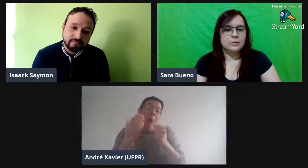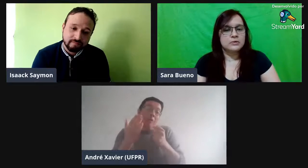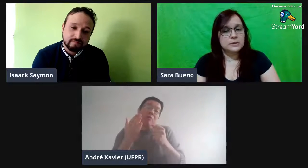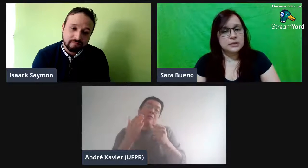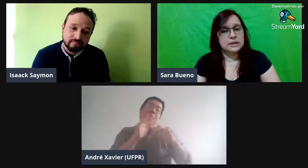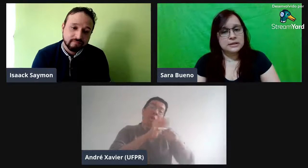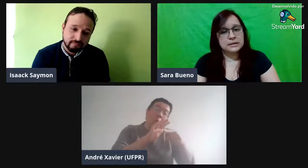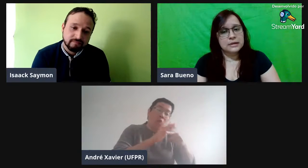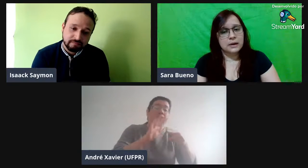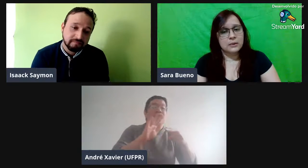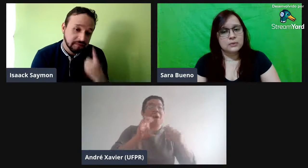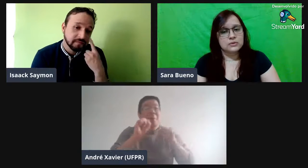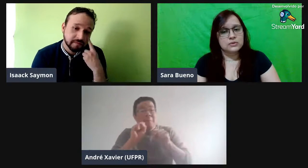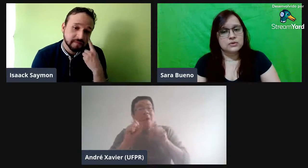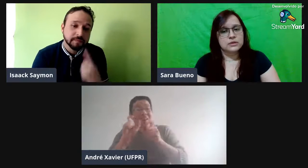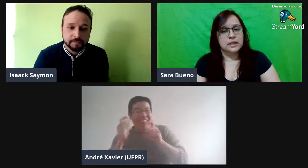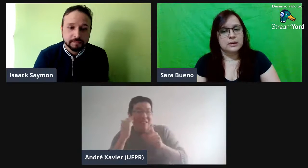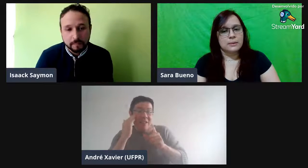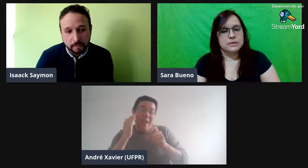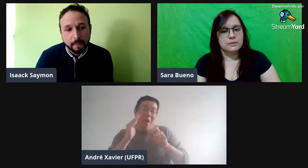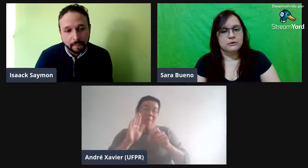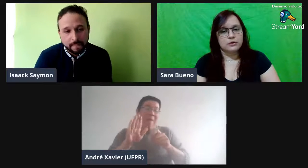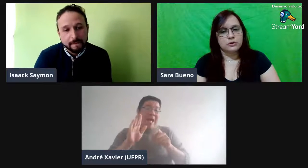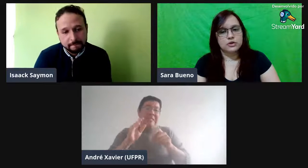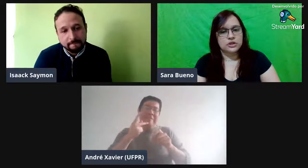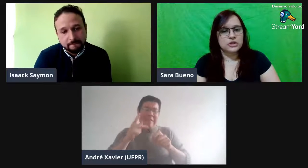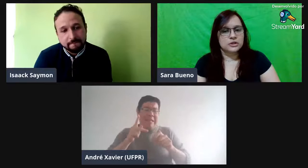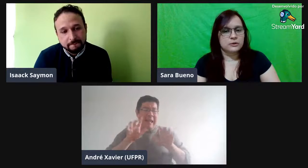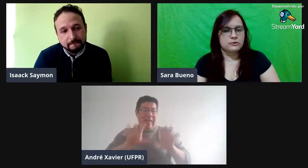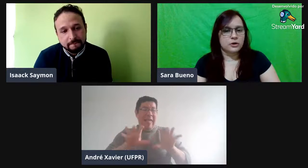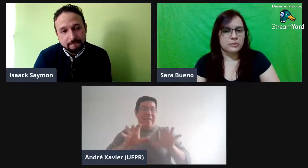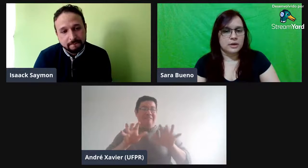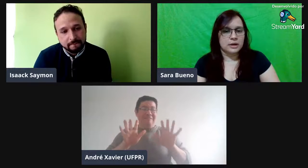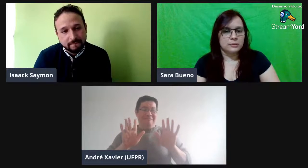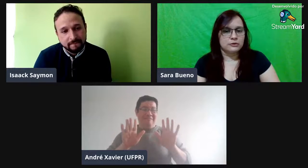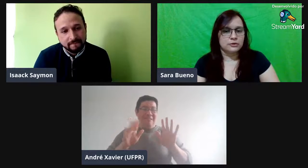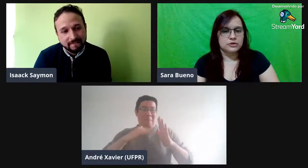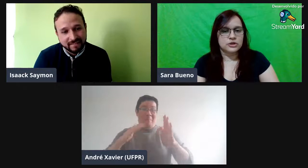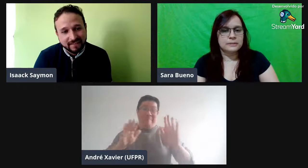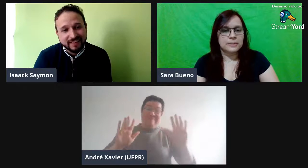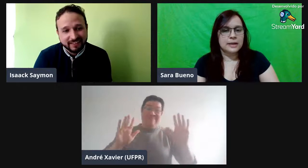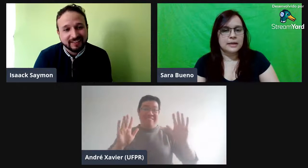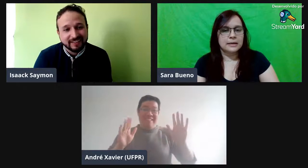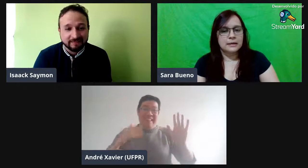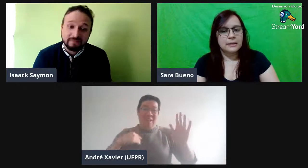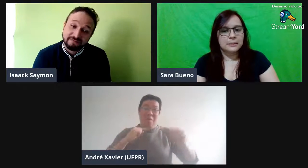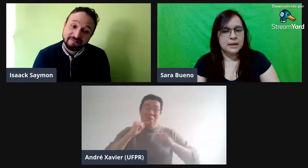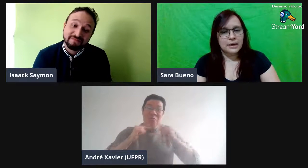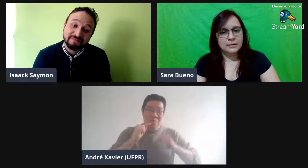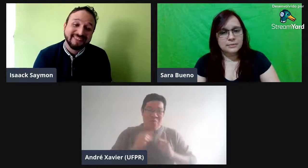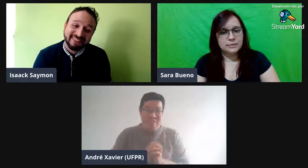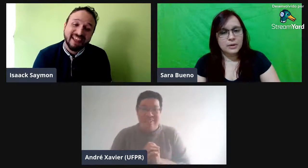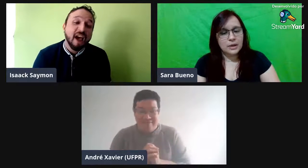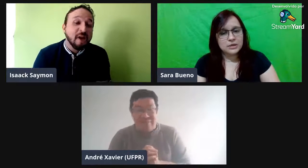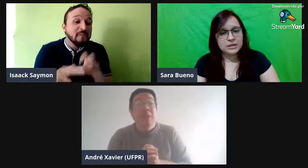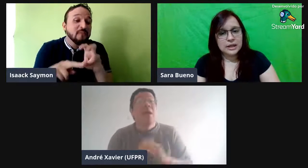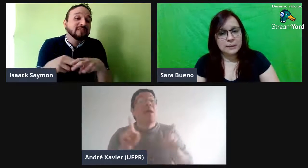você poderia tentar alguns, né? Por exemplo, a fonologia, conforme a morfologia também, eu acho que a